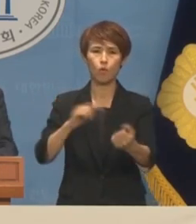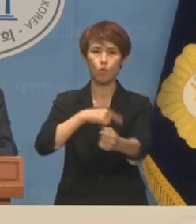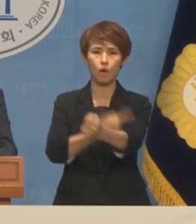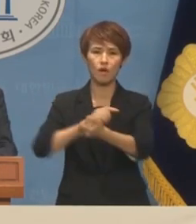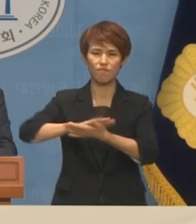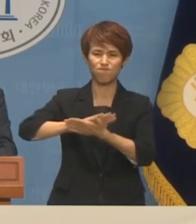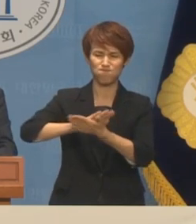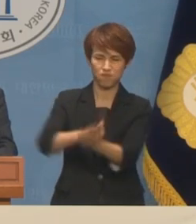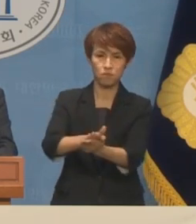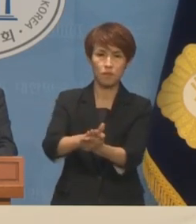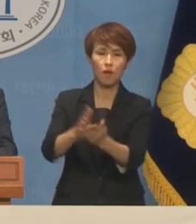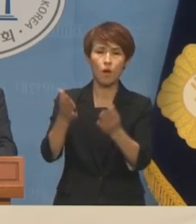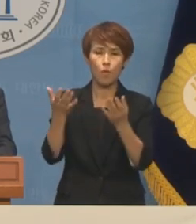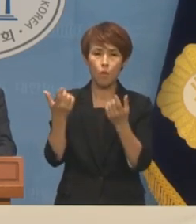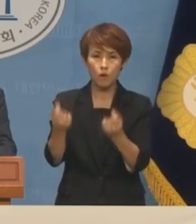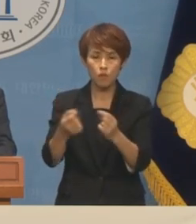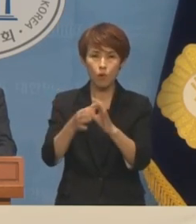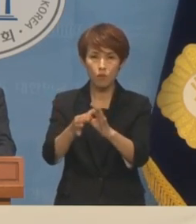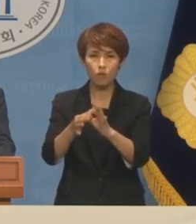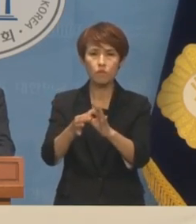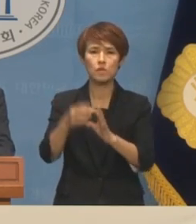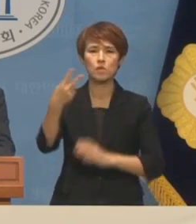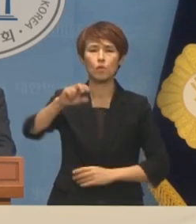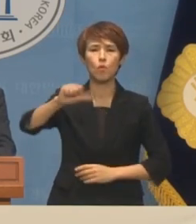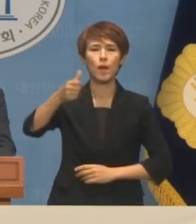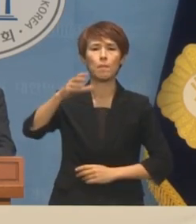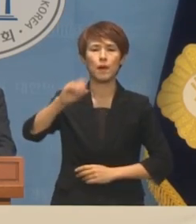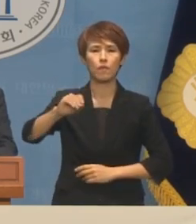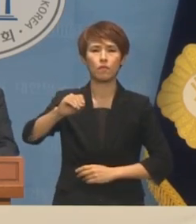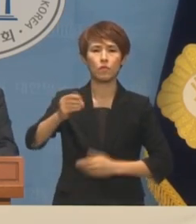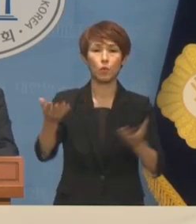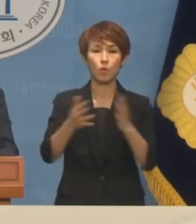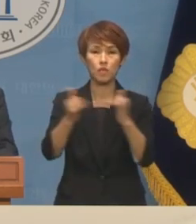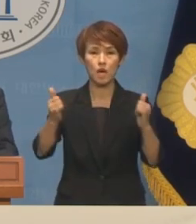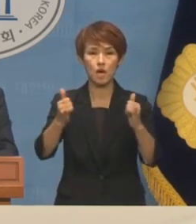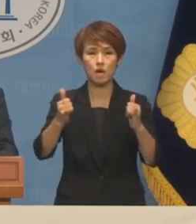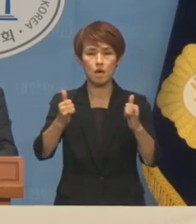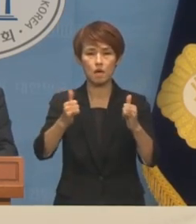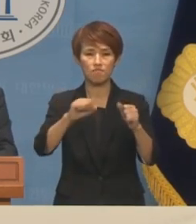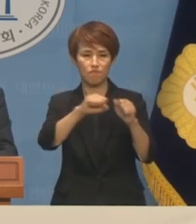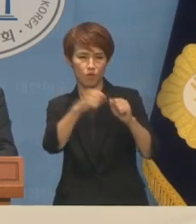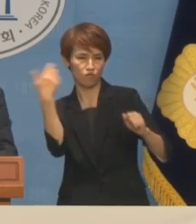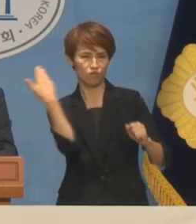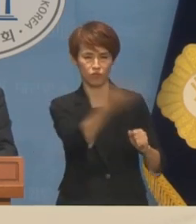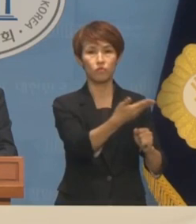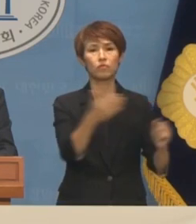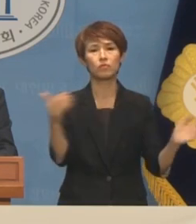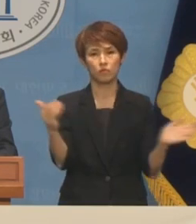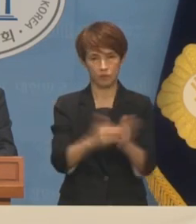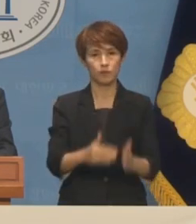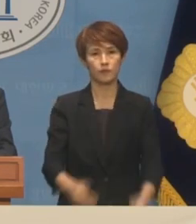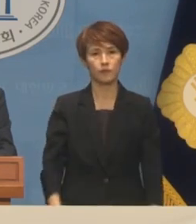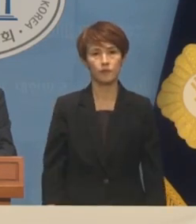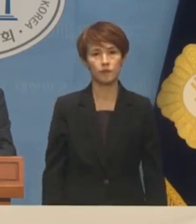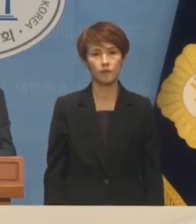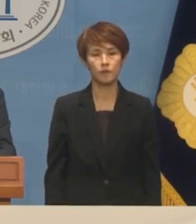대한 2,500만 노동자들의 엄중한 경고를 목도하는 역사적인